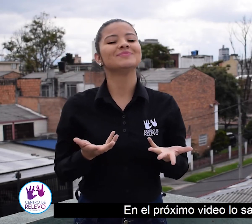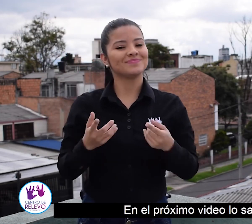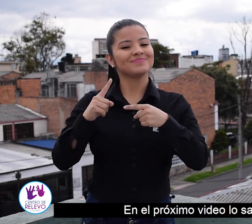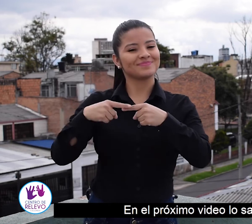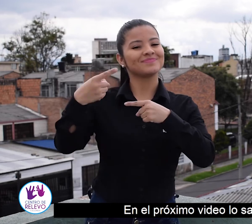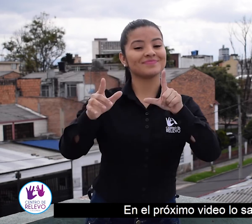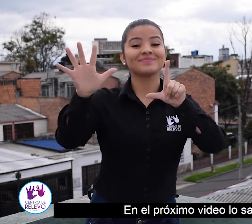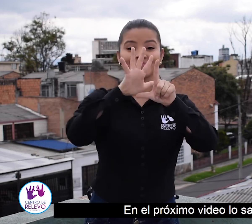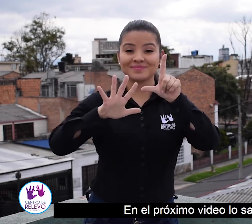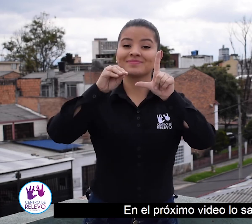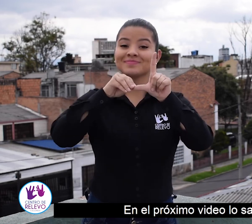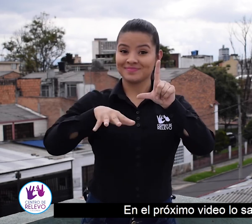el próximo video lo sabrán.